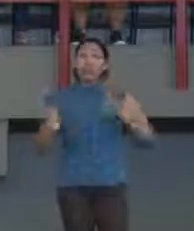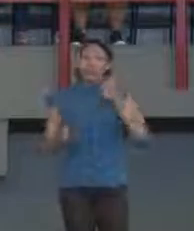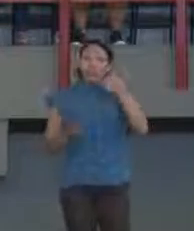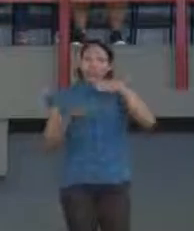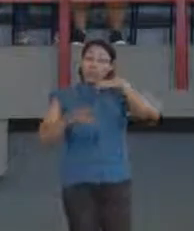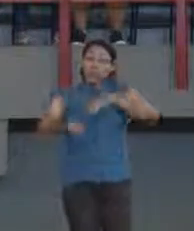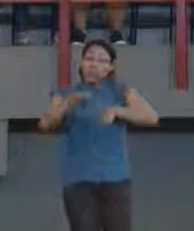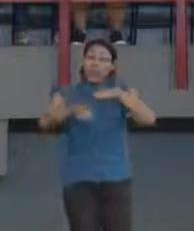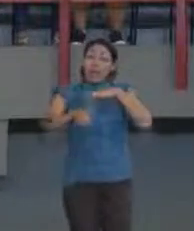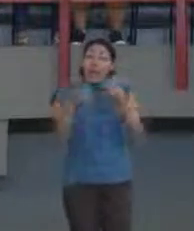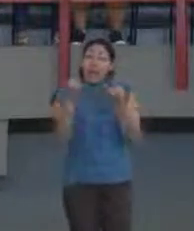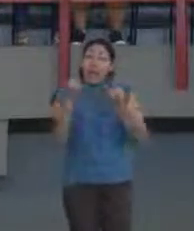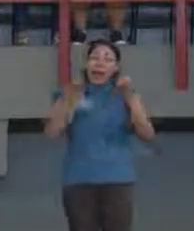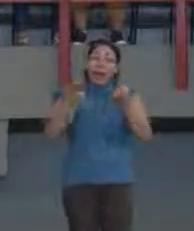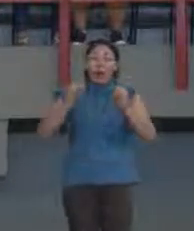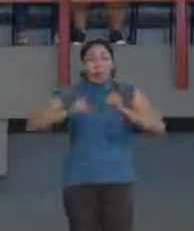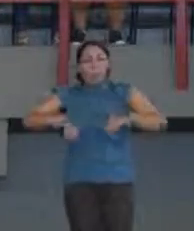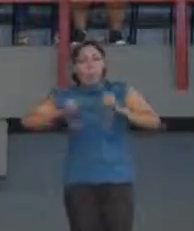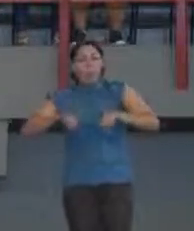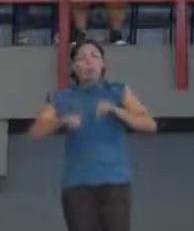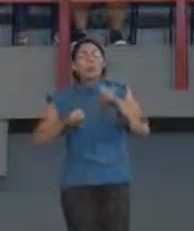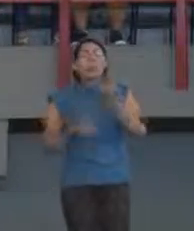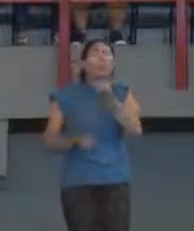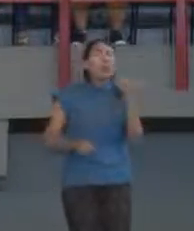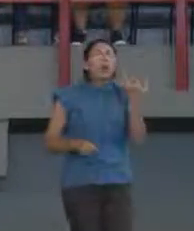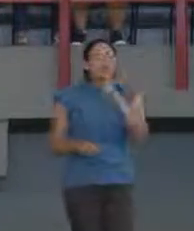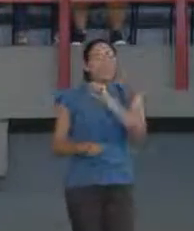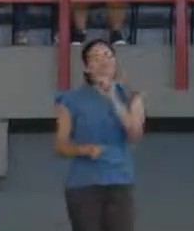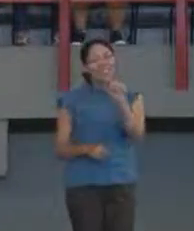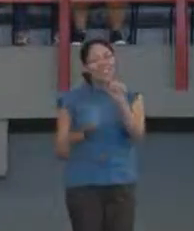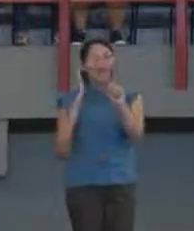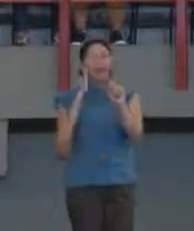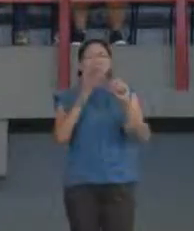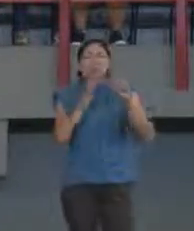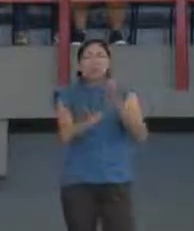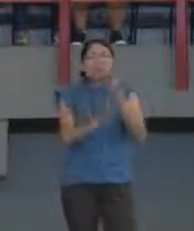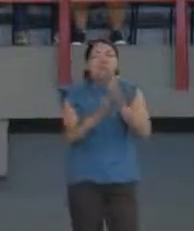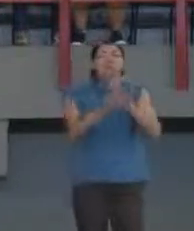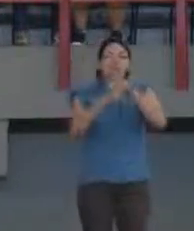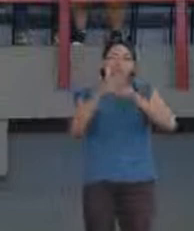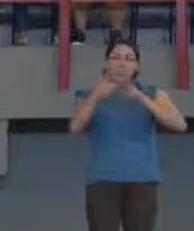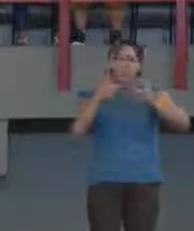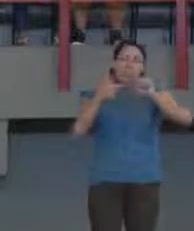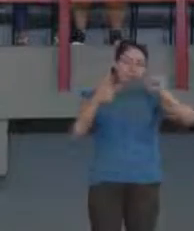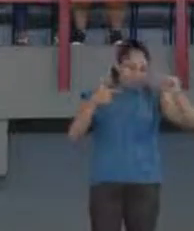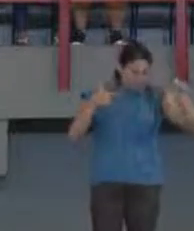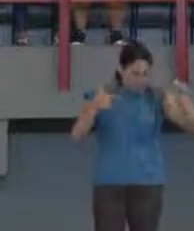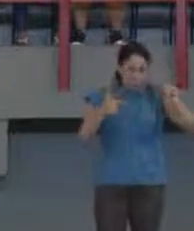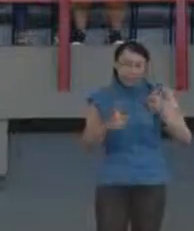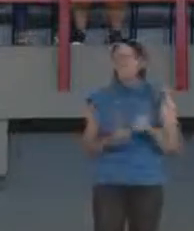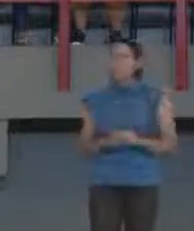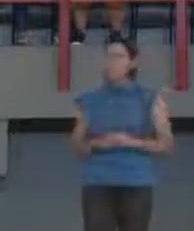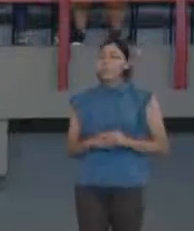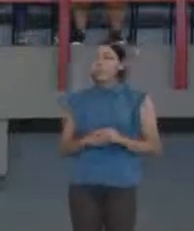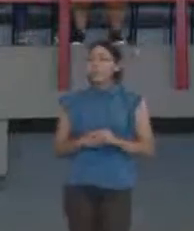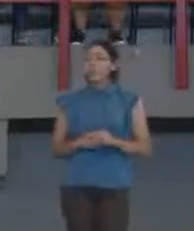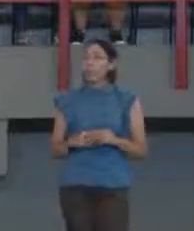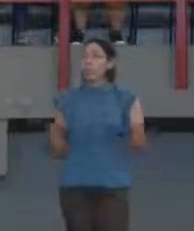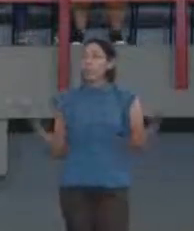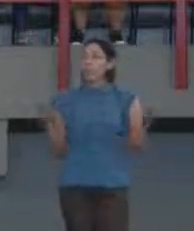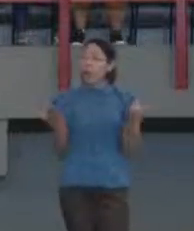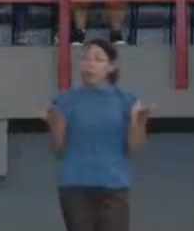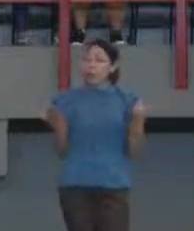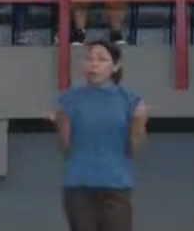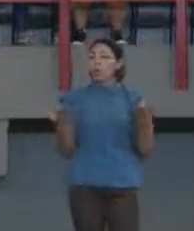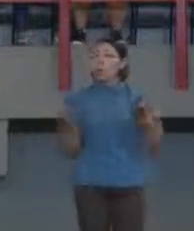veículos, eu simplesmente fui lá e dividi por 100. E agora? Bom, agora vai aquilo que eu falei, né? Vamos ganhar um tempinho.